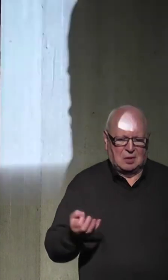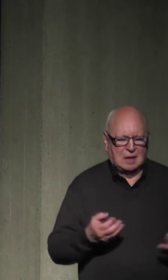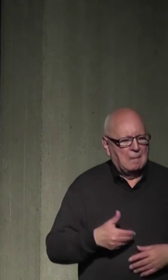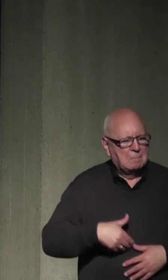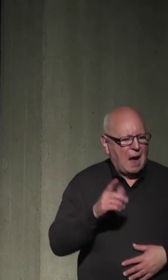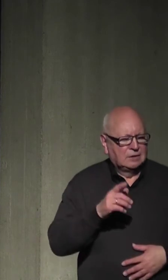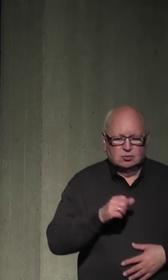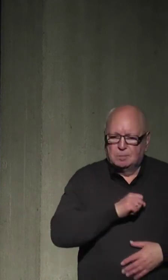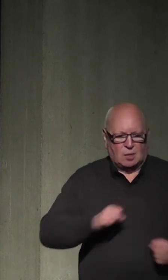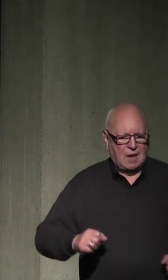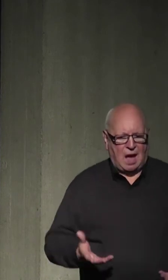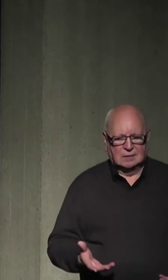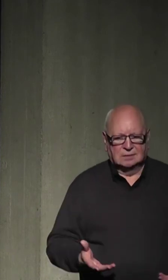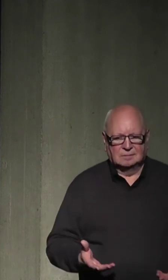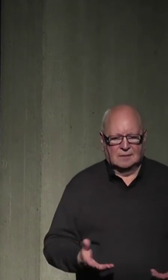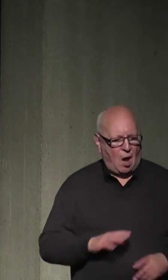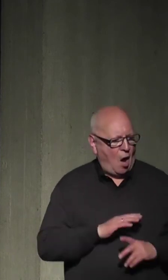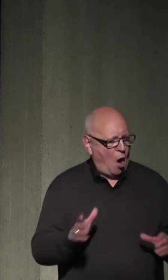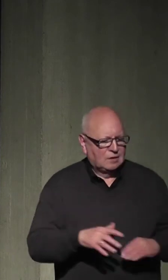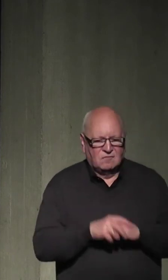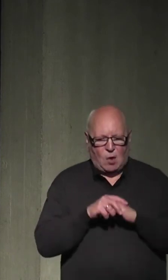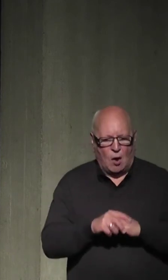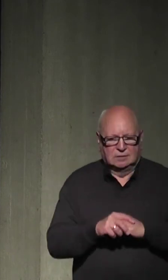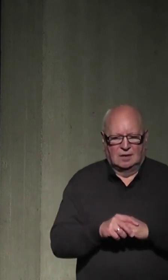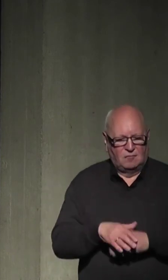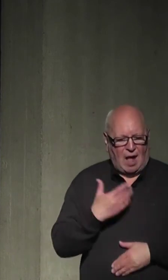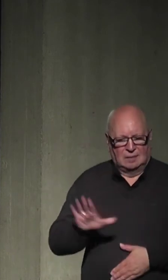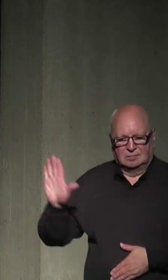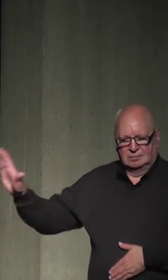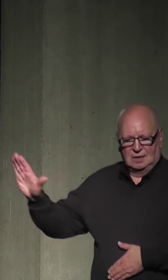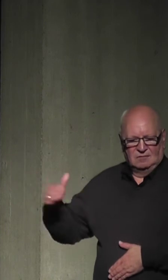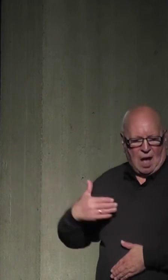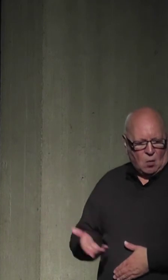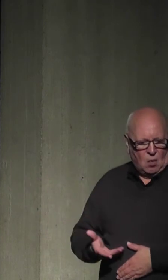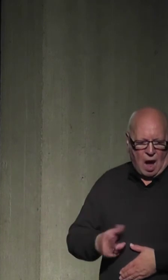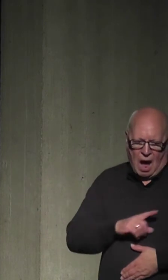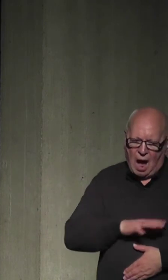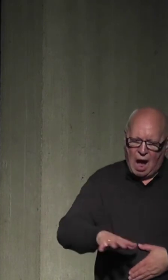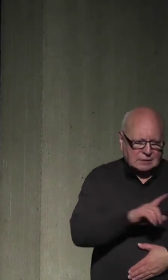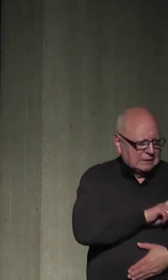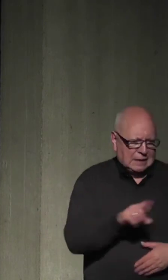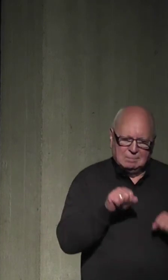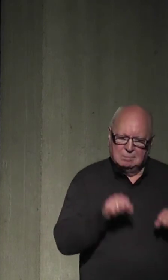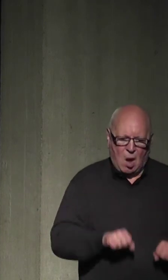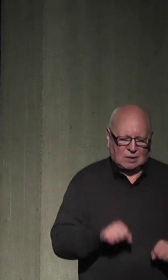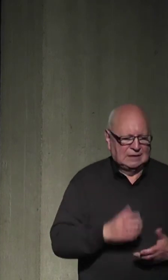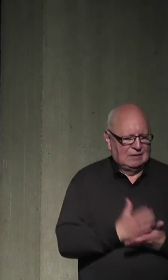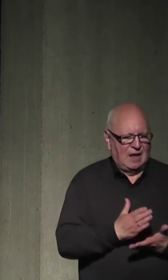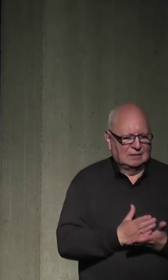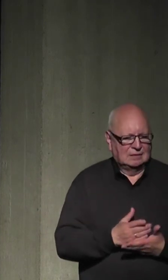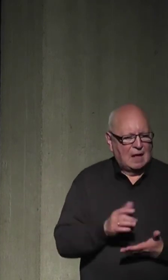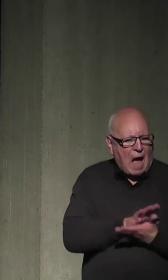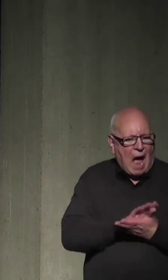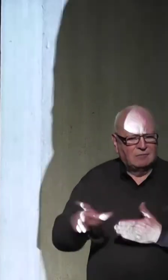ganz spontan. Ohne Freunde, vor allem aber meine Frau, wäre alles nicht möglich gewesen. Sie hat mich